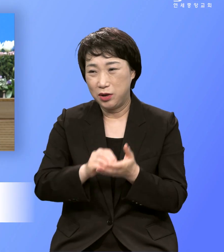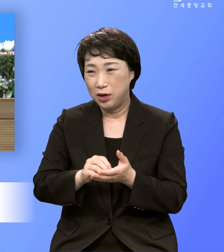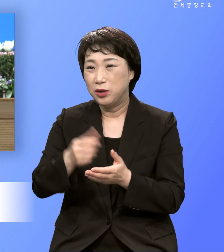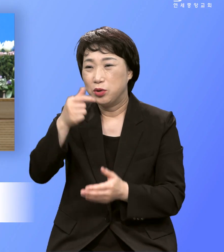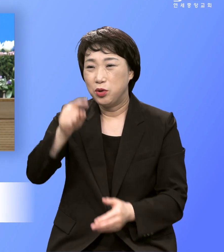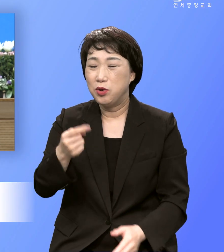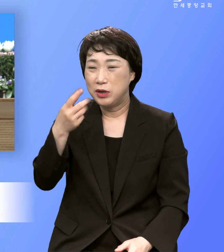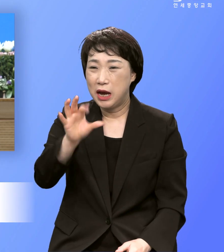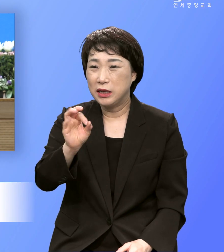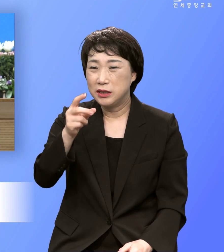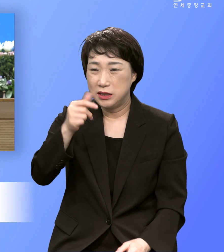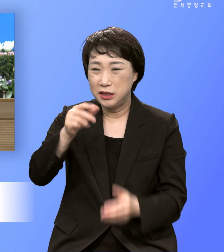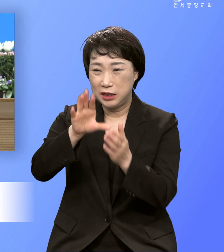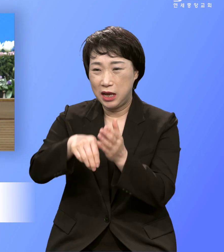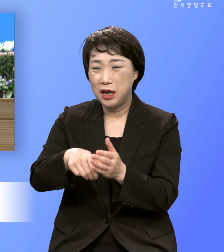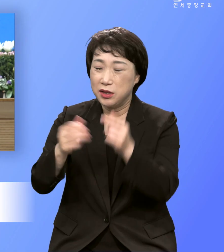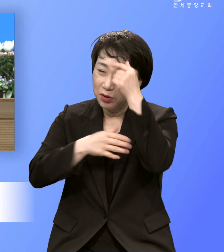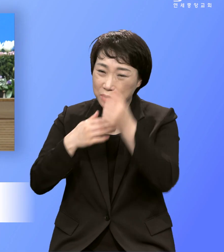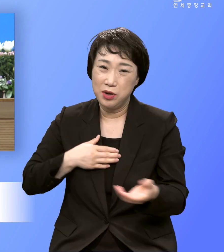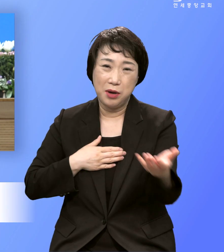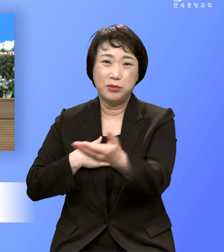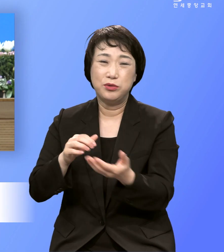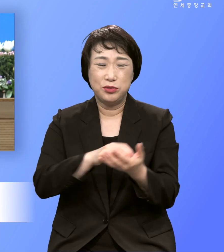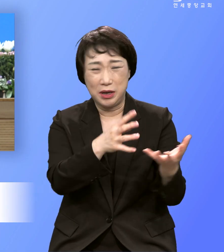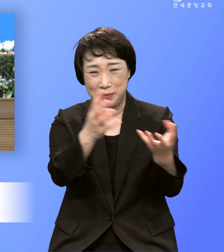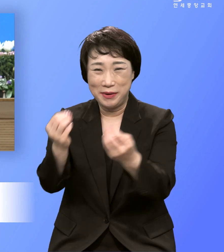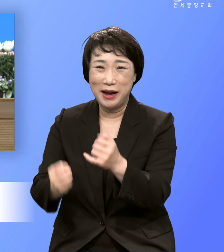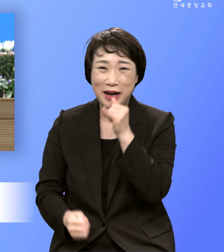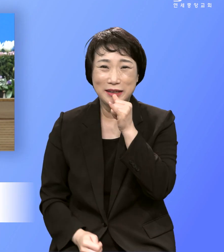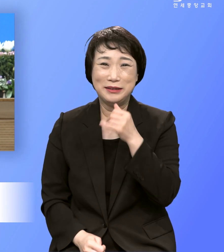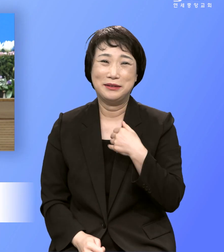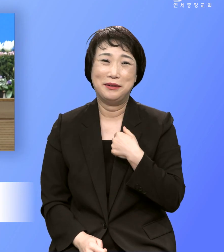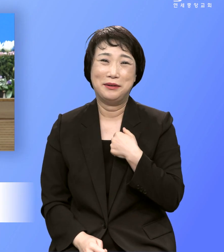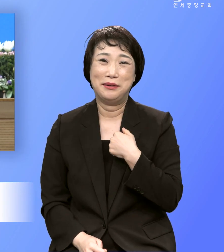노량진 교인들 많이 있죠.